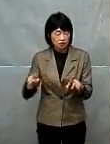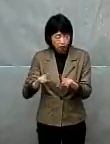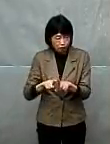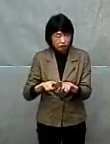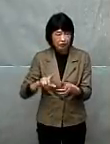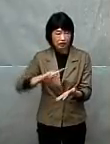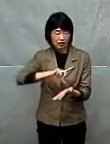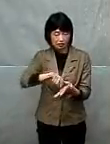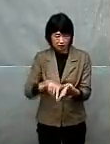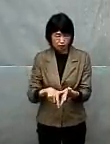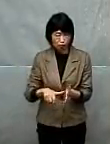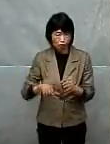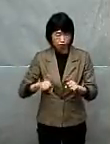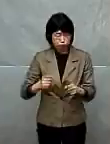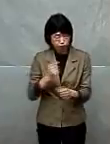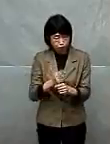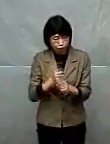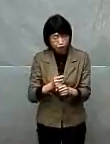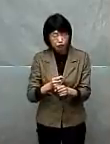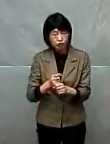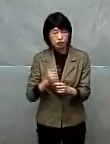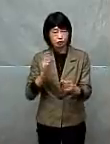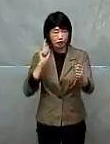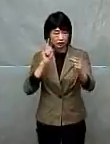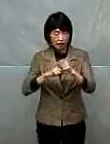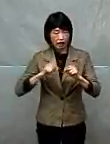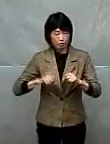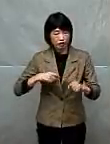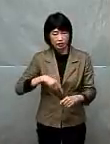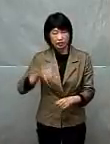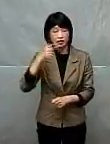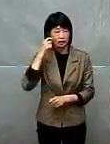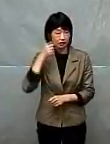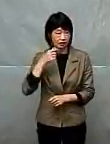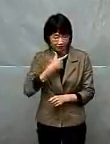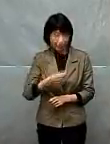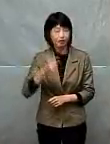創生頑張っていきたいなと思っているところです。